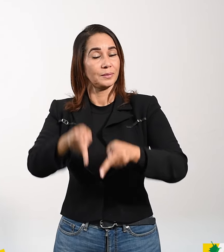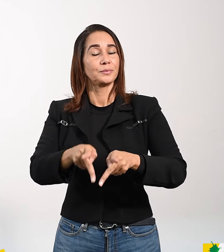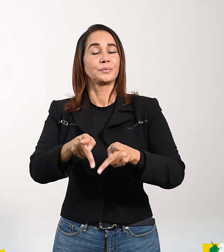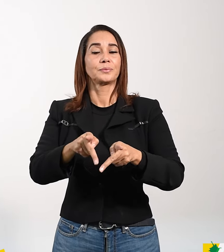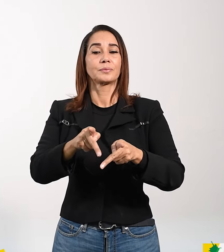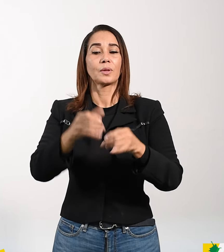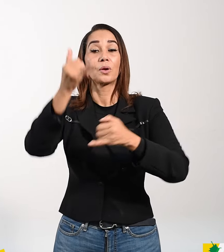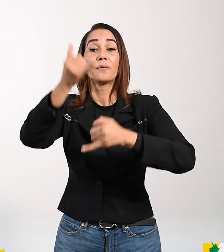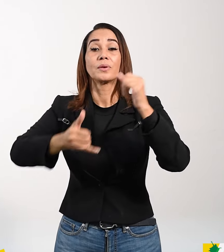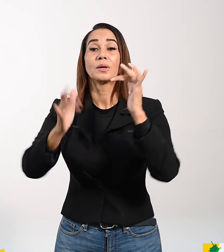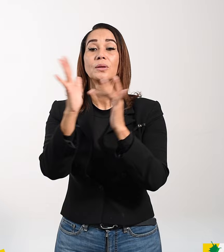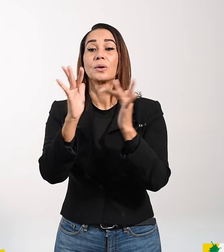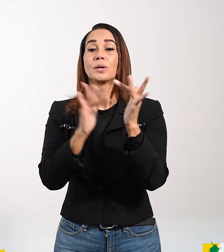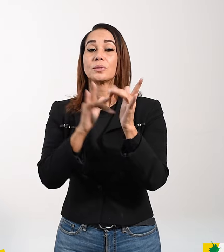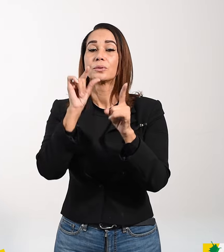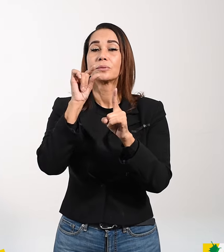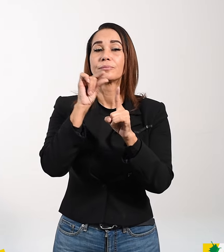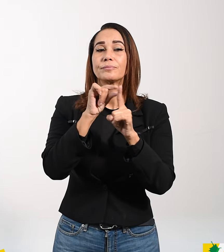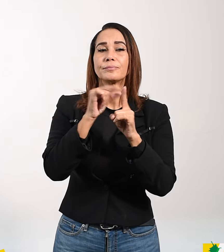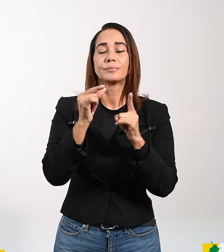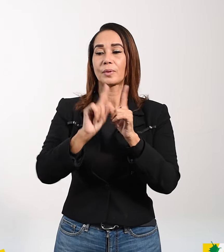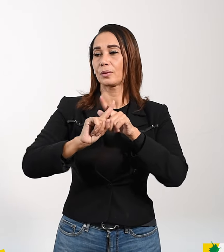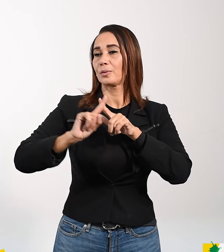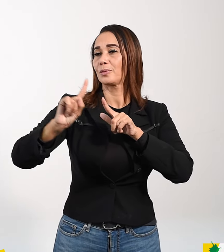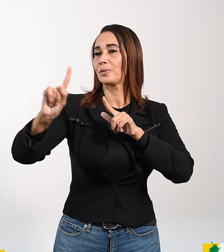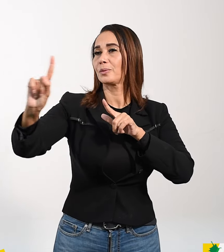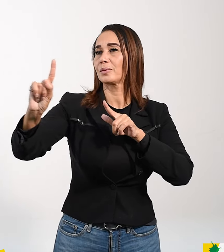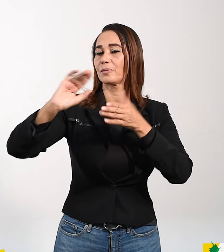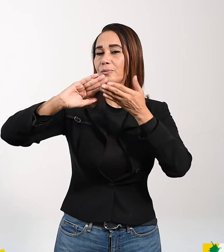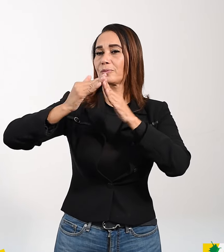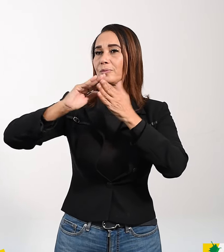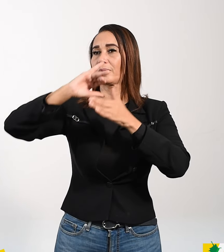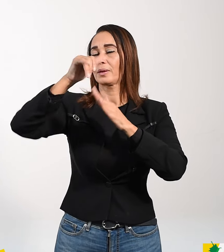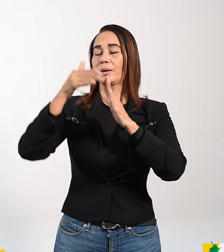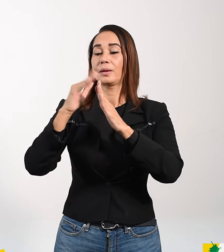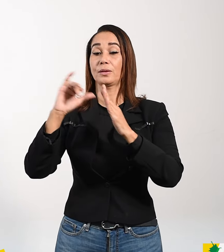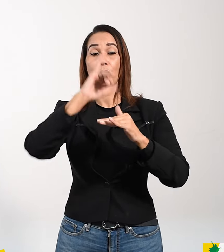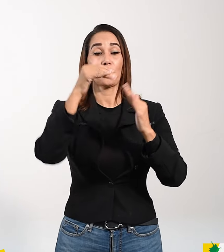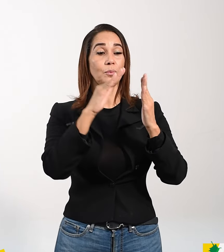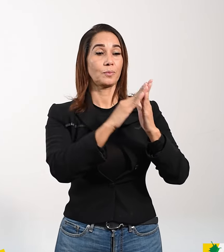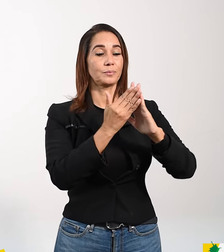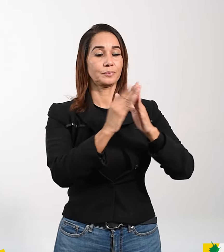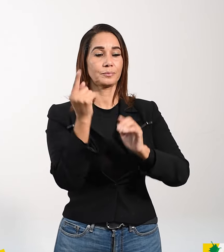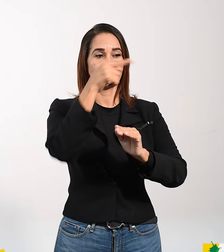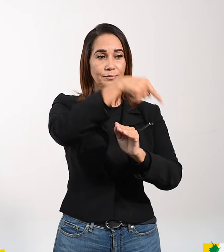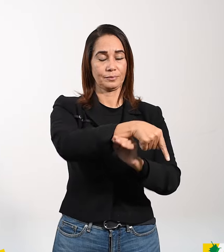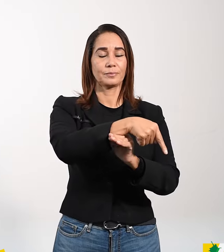acabó Jesús estas palabras Partió de Galilea y vino a la región de Judea Al otro lado del Jordán